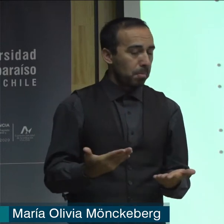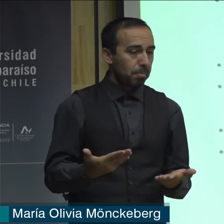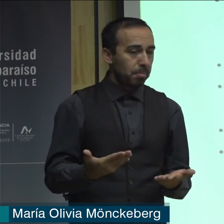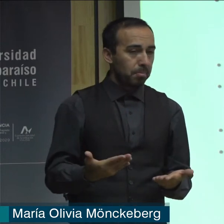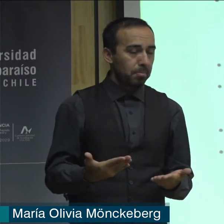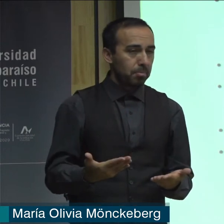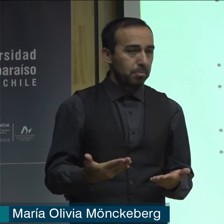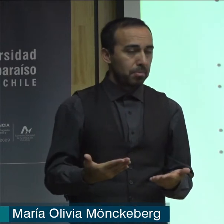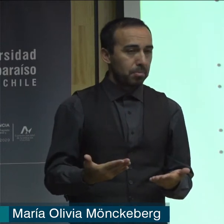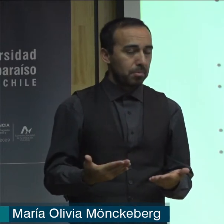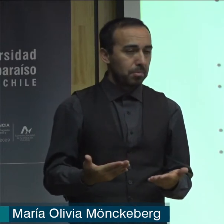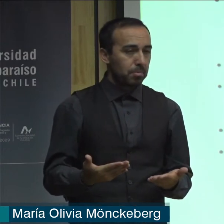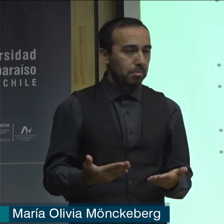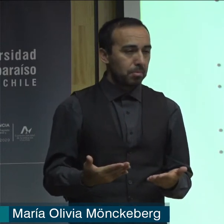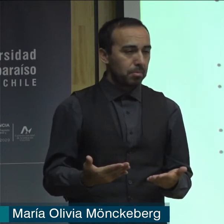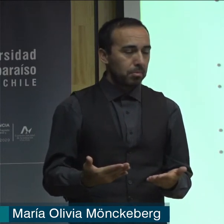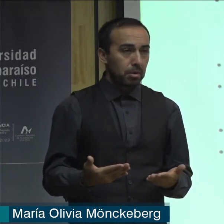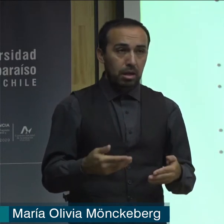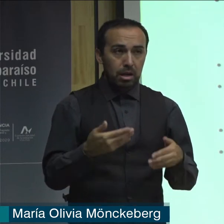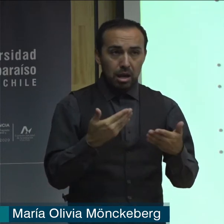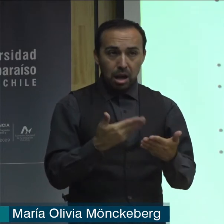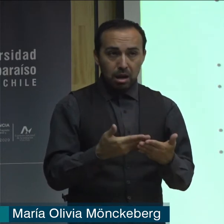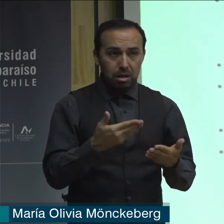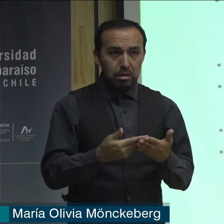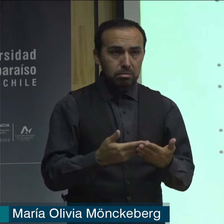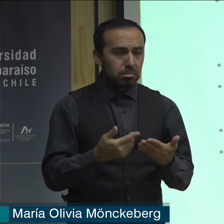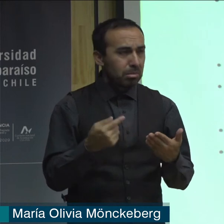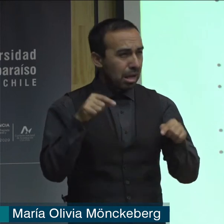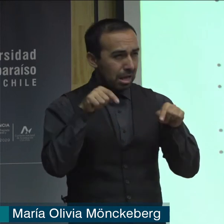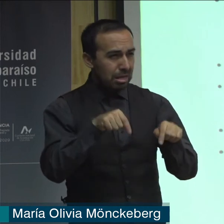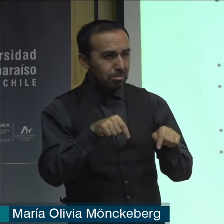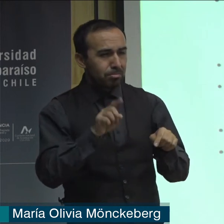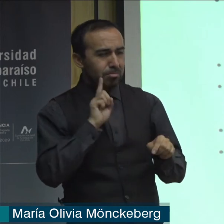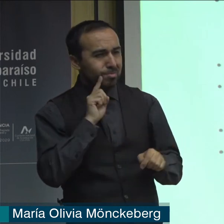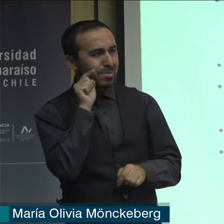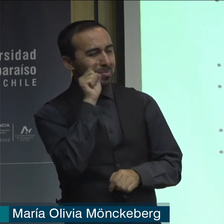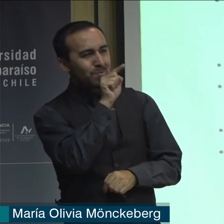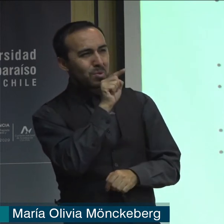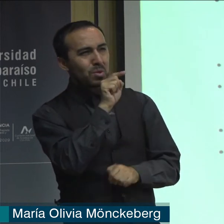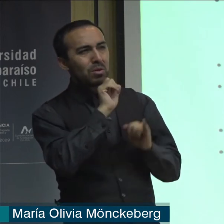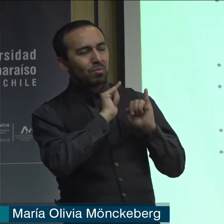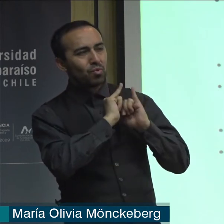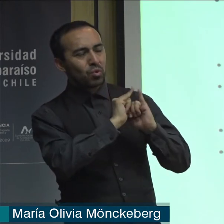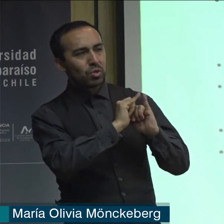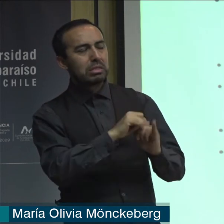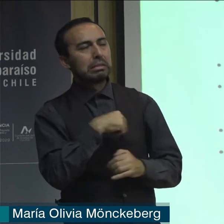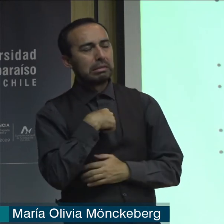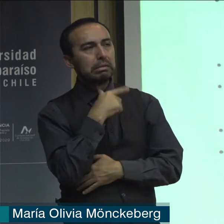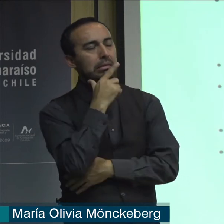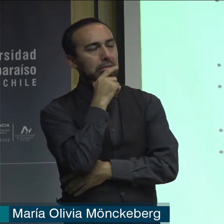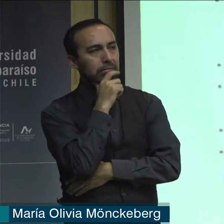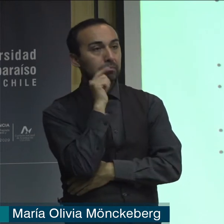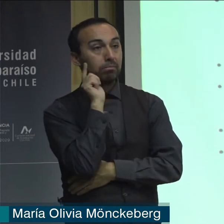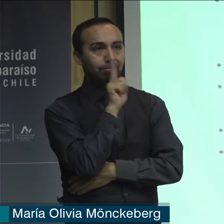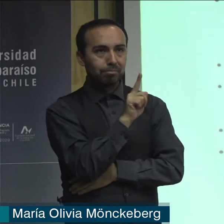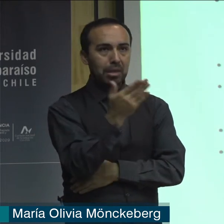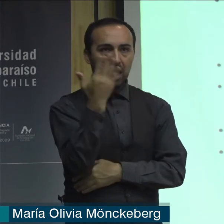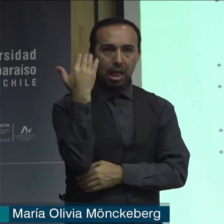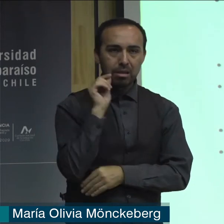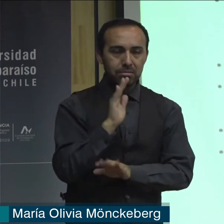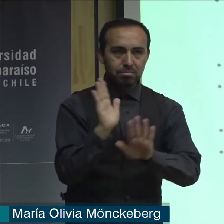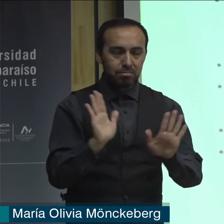lleva por ese en ese sentido que dice poner también el power que lo había dudado